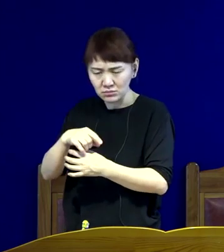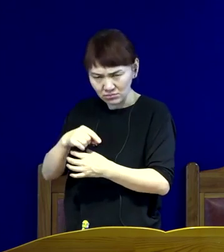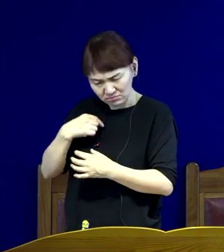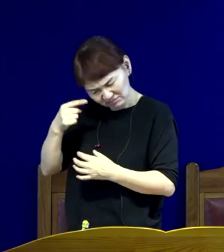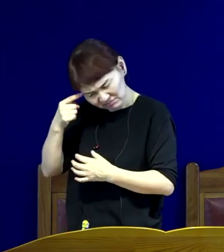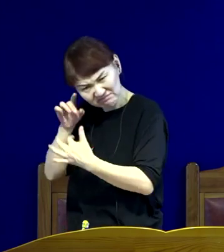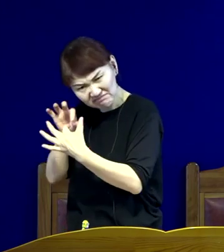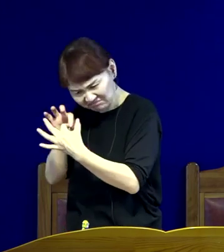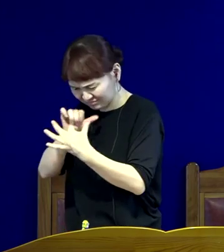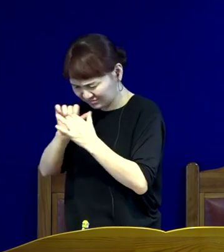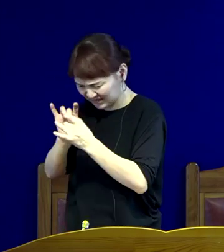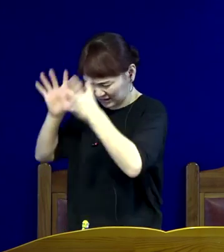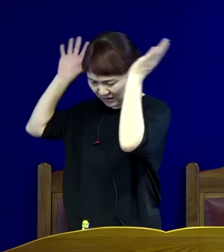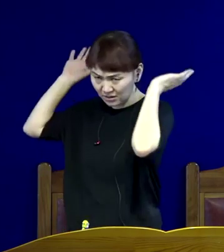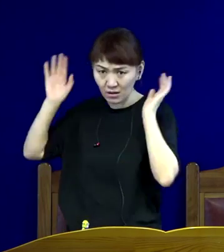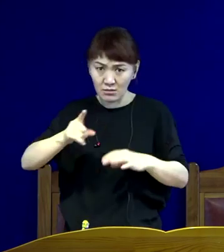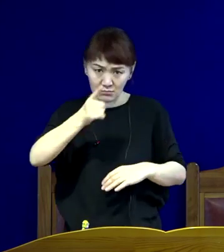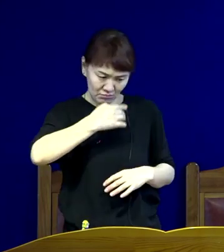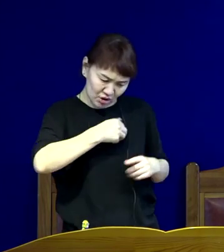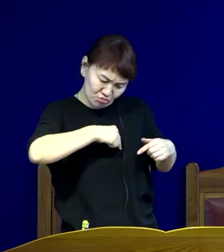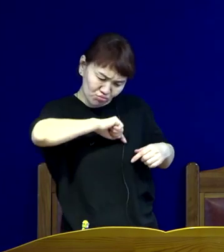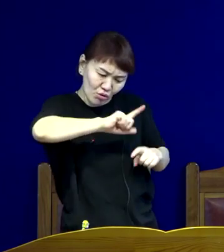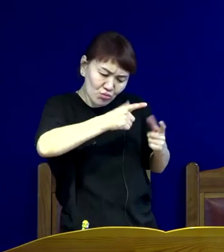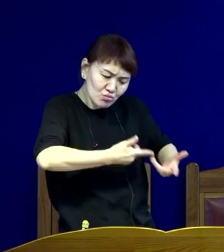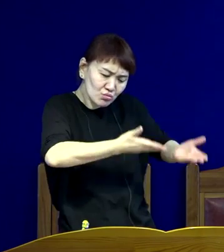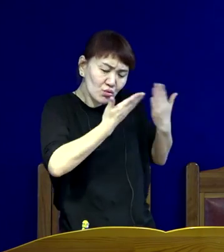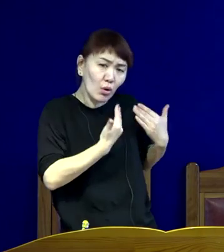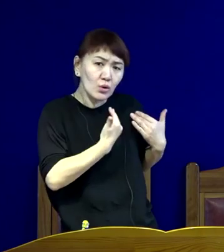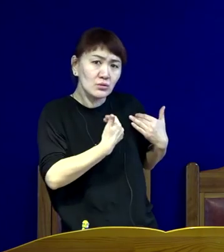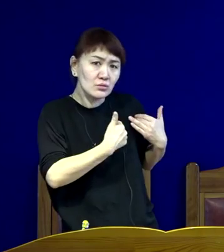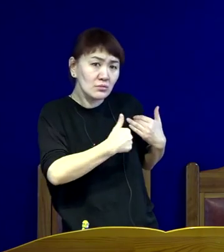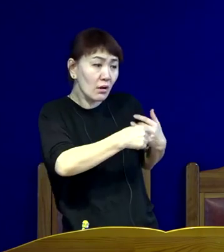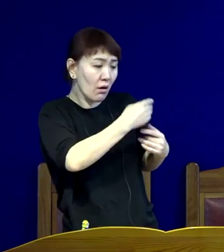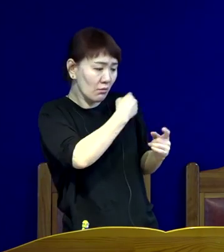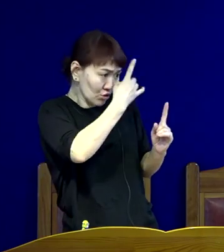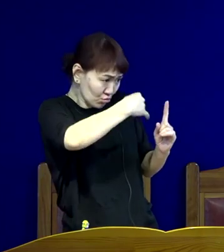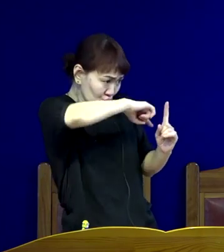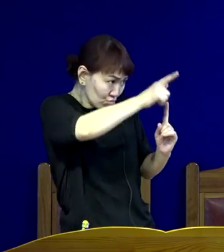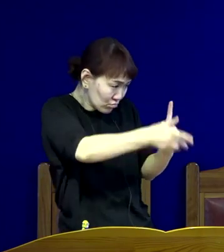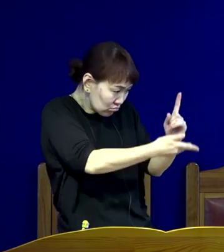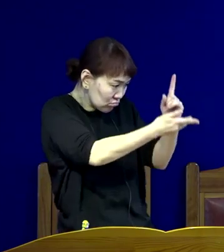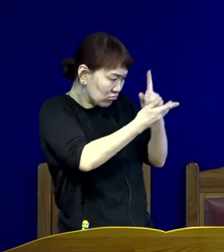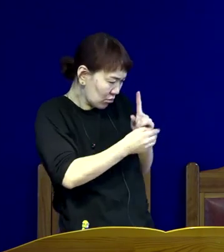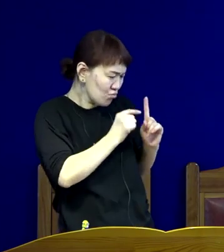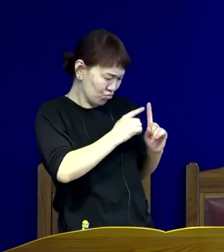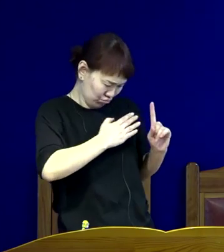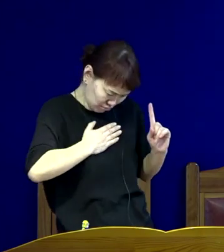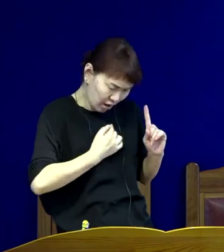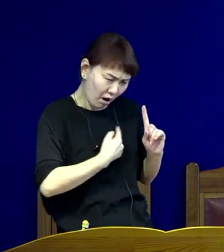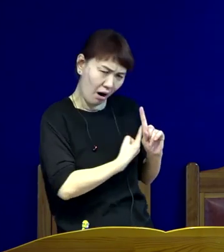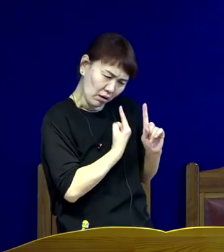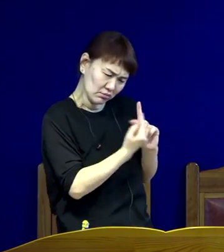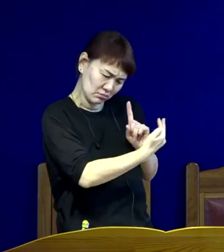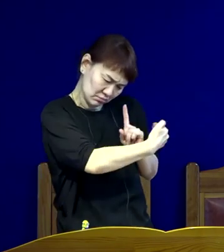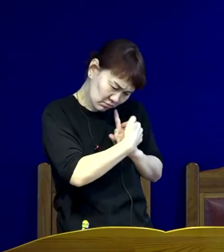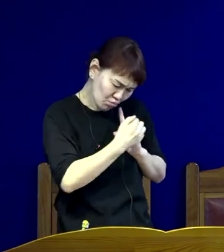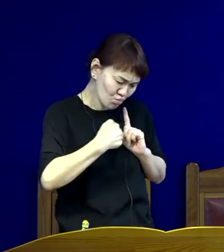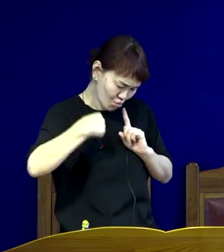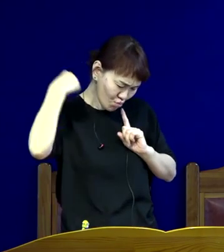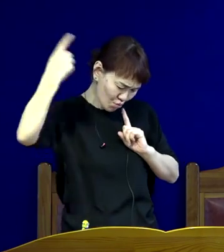өгсөн эмэгтэй гэдгийг сэтгэлдээ заавал санаж амьдрах хэрэгтэй. Эрэгтэй хүн бол илүү болгоомжтой амьдрах